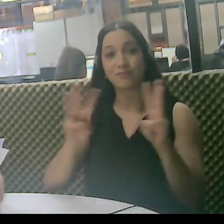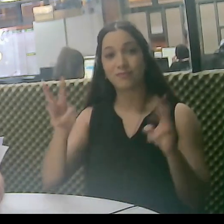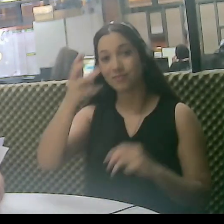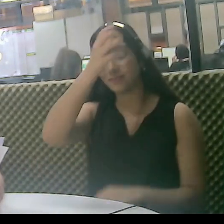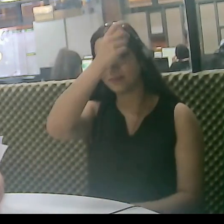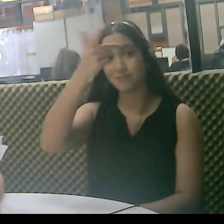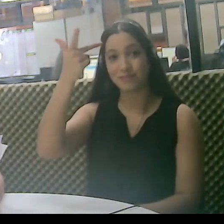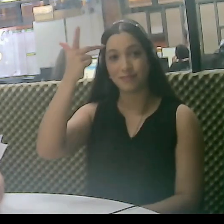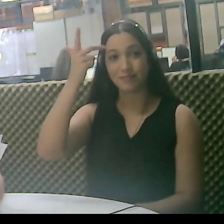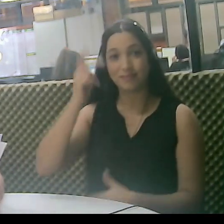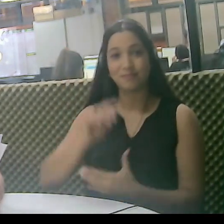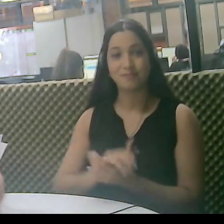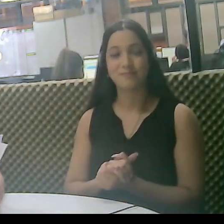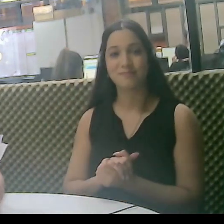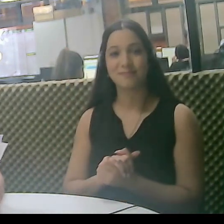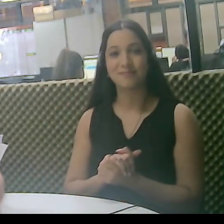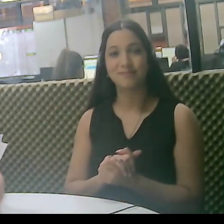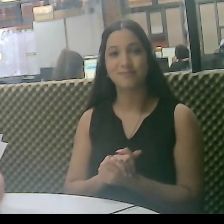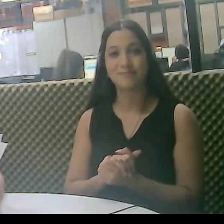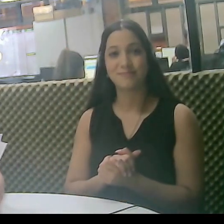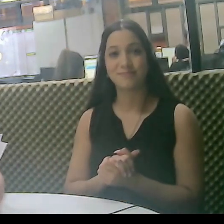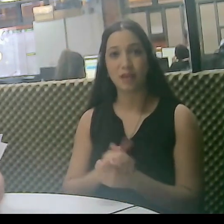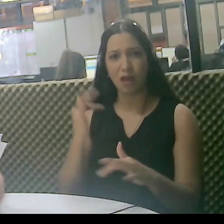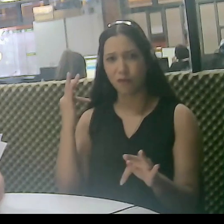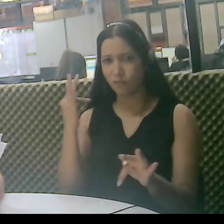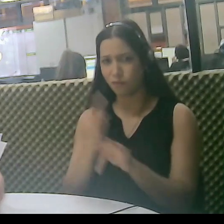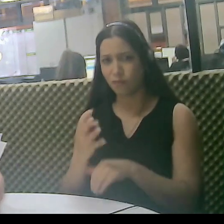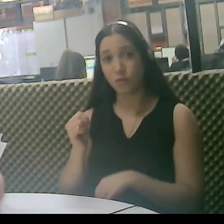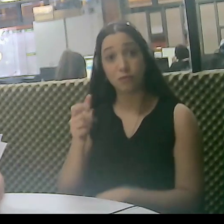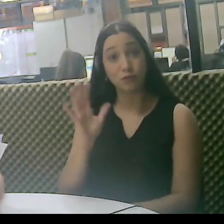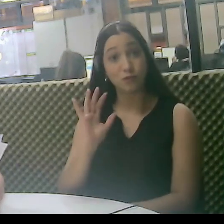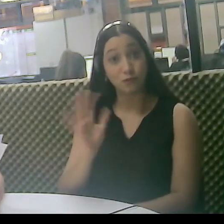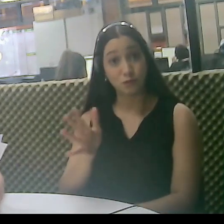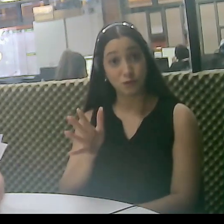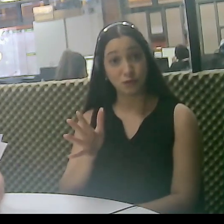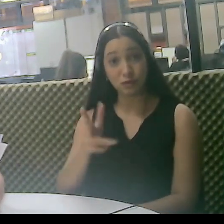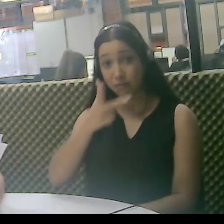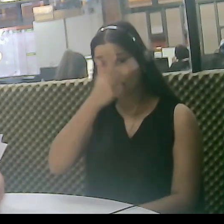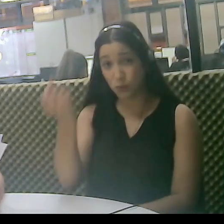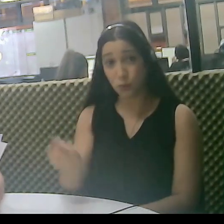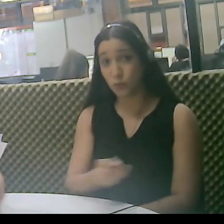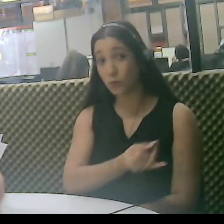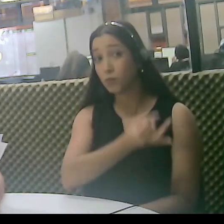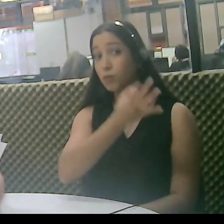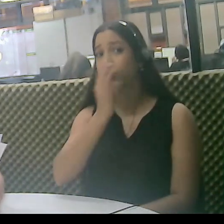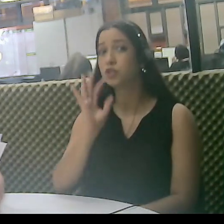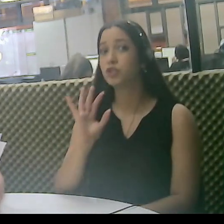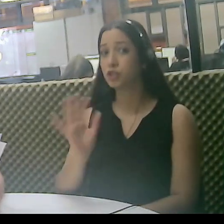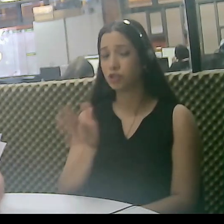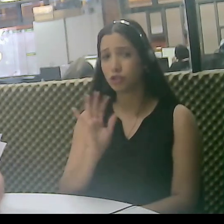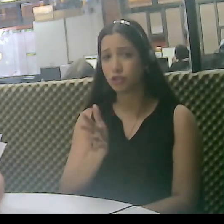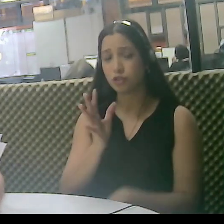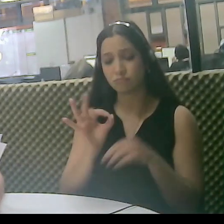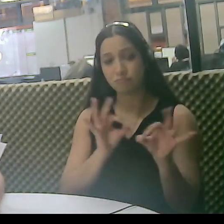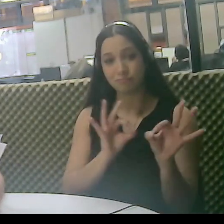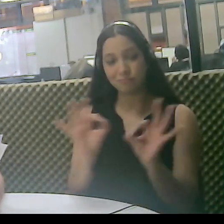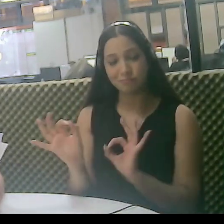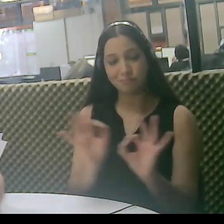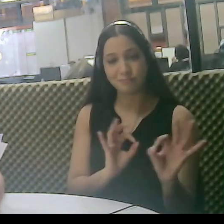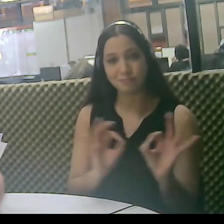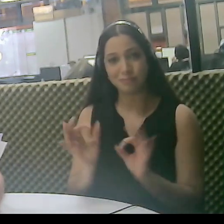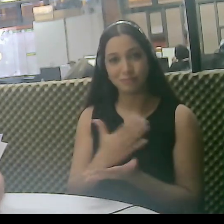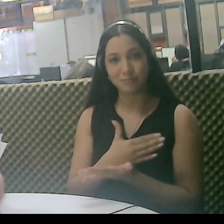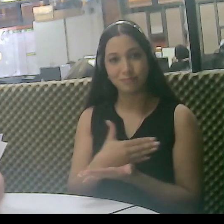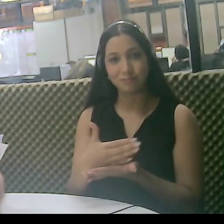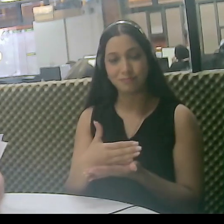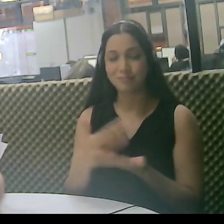Prefeitura. As férias estão chegando e muitos consumidores já começaram os preparativos. Por isso,